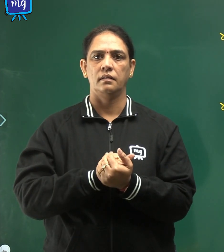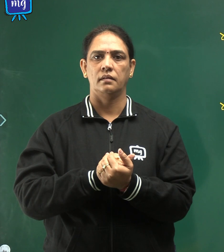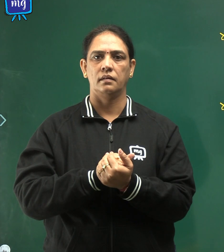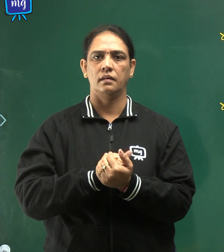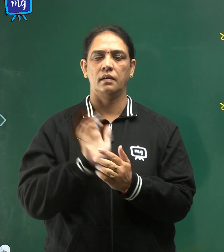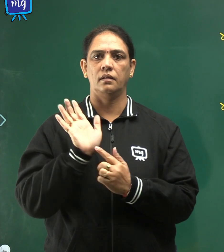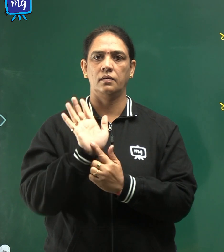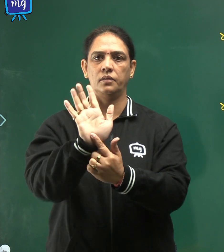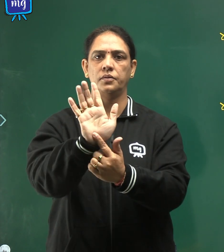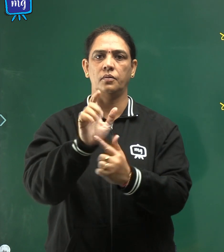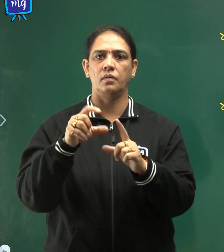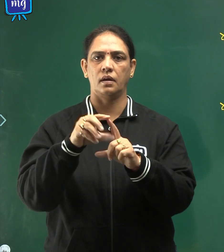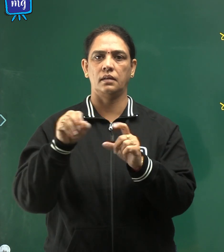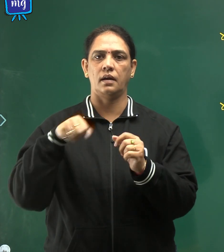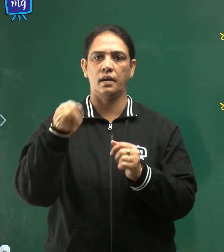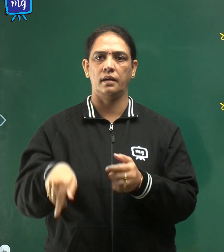दर्शाता है।